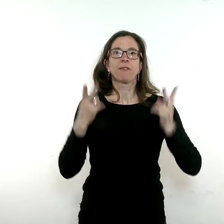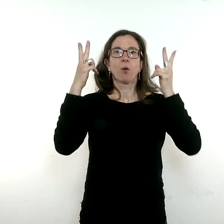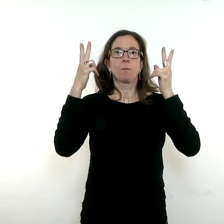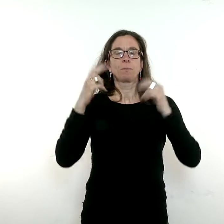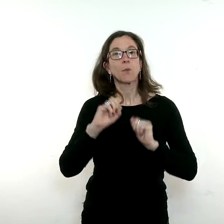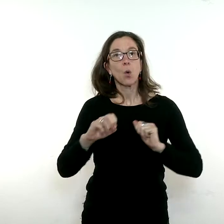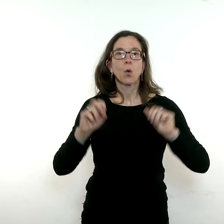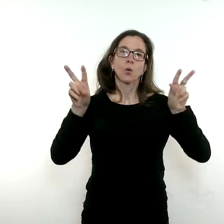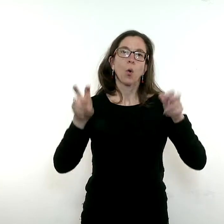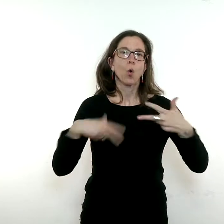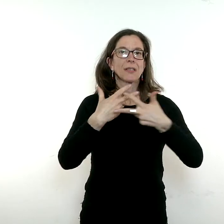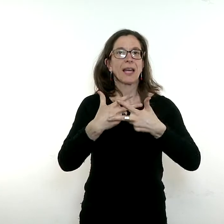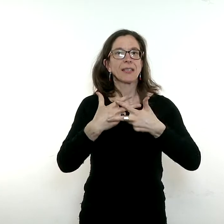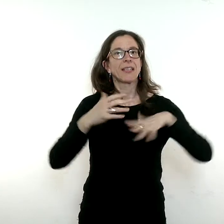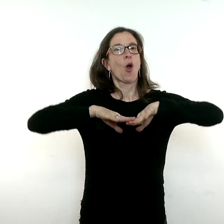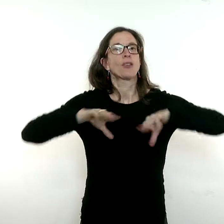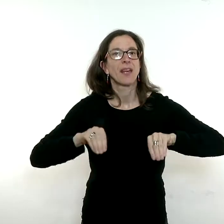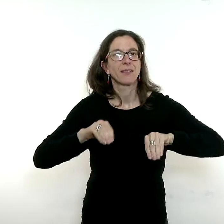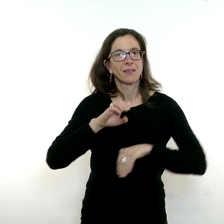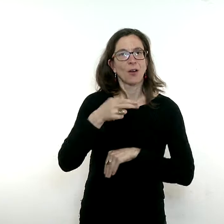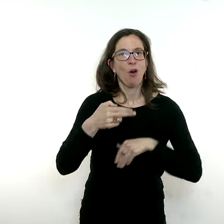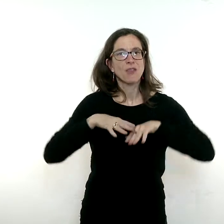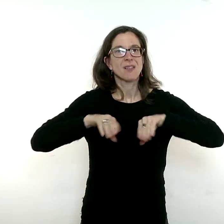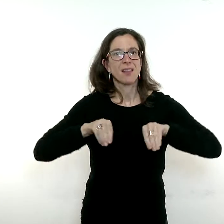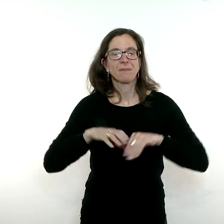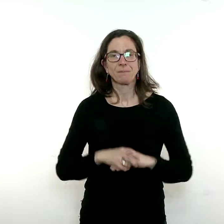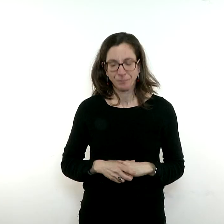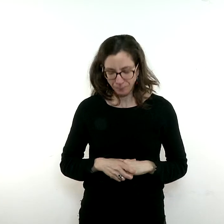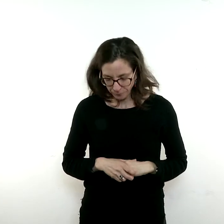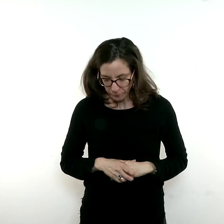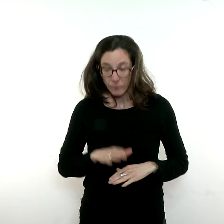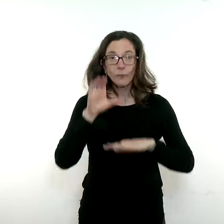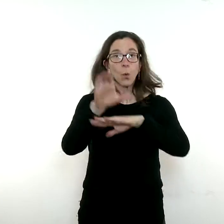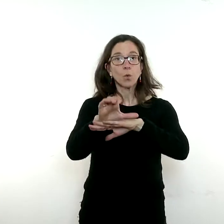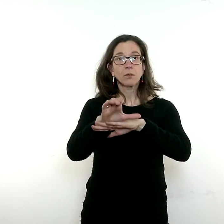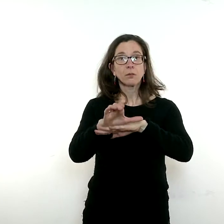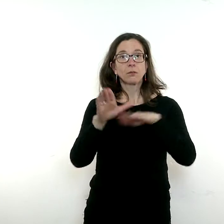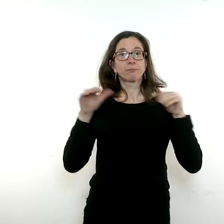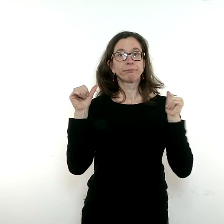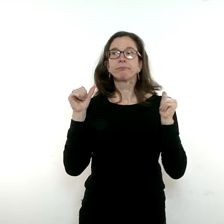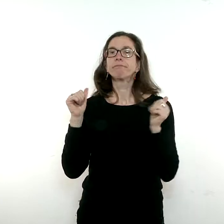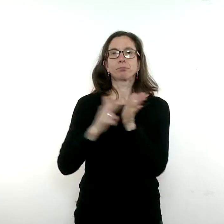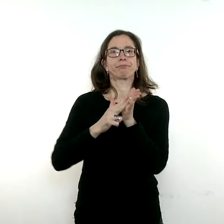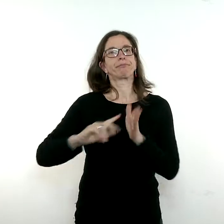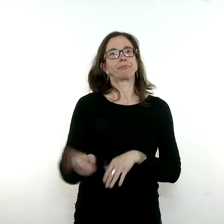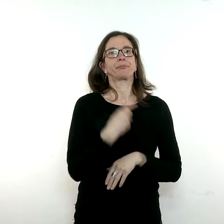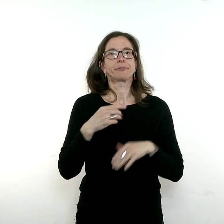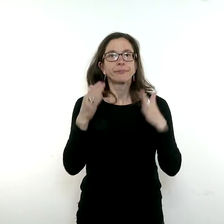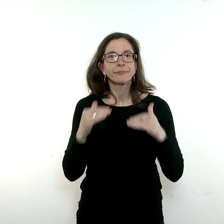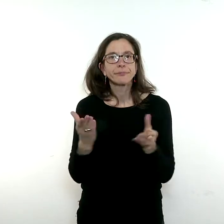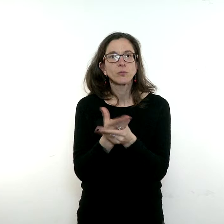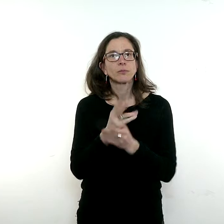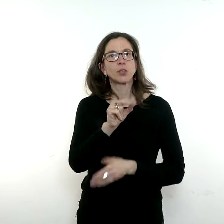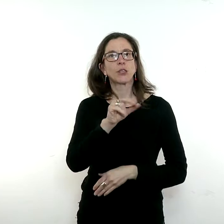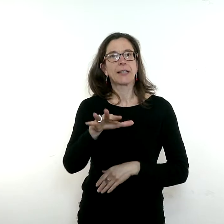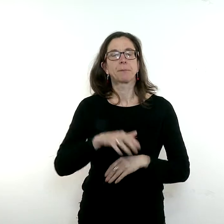en scène. Qui est contre? Qui s'abstient? Adopté à l'unanimité. Affaire 35, adhésion en qualité de